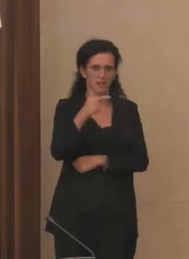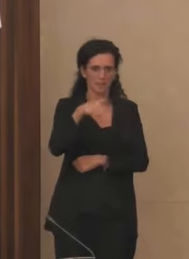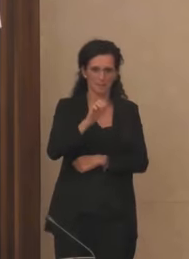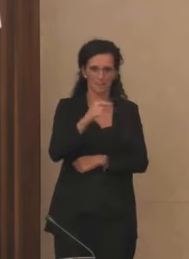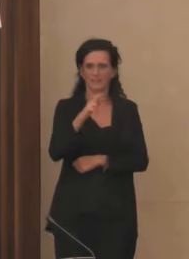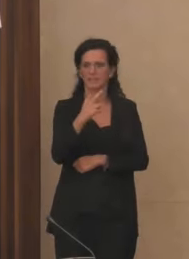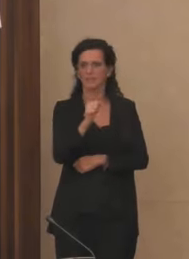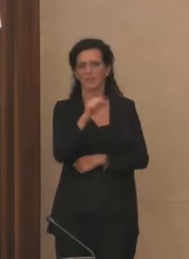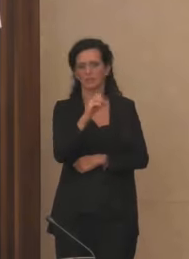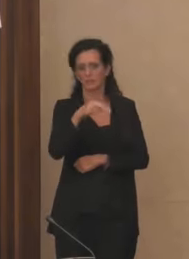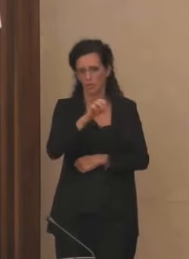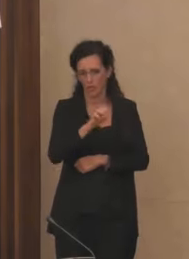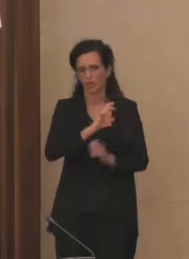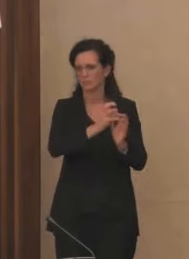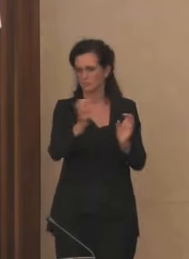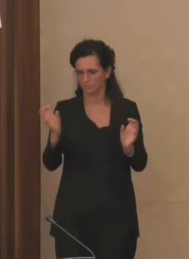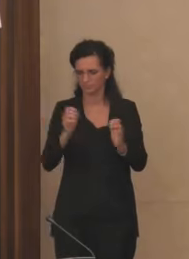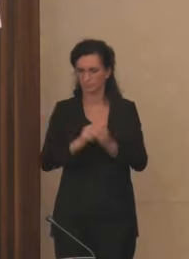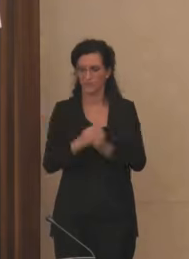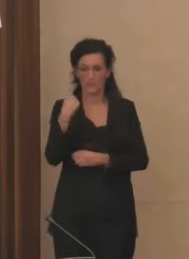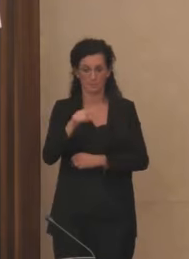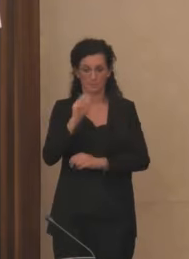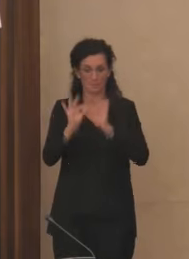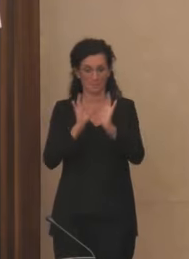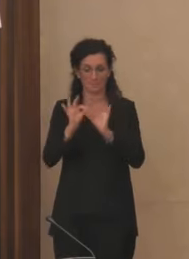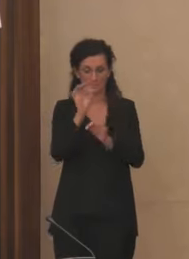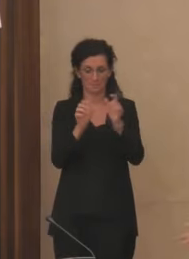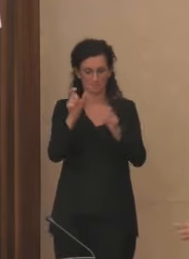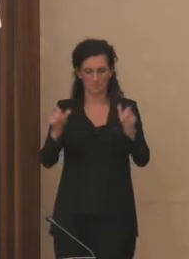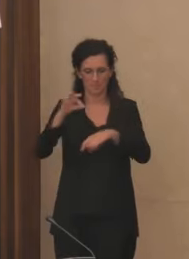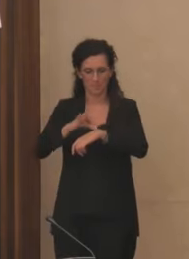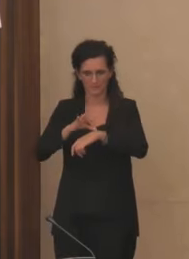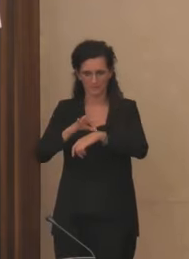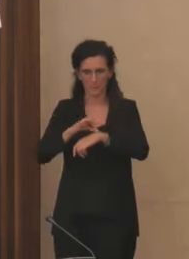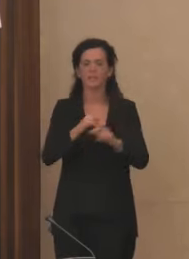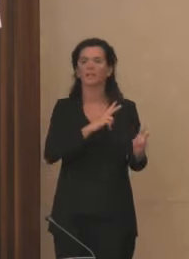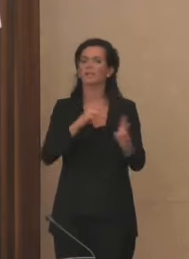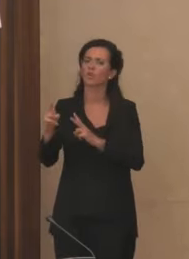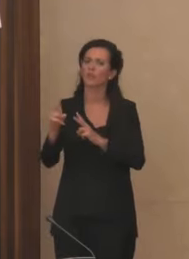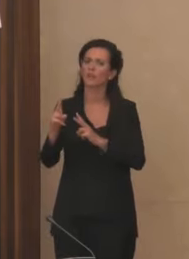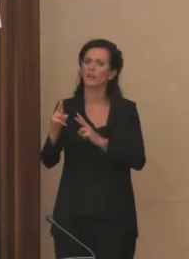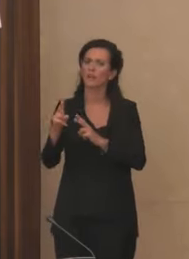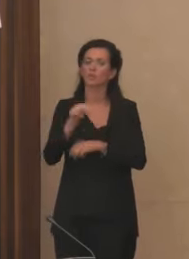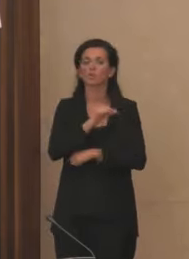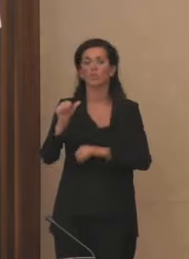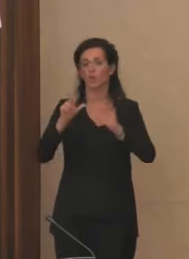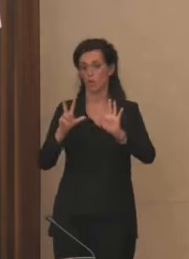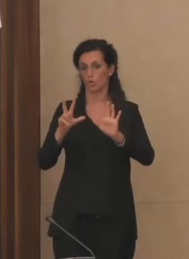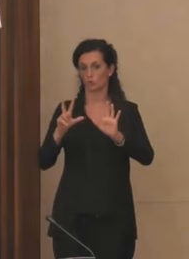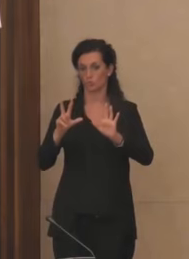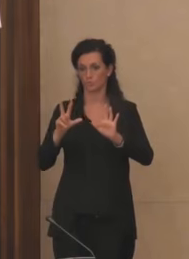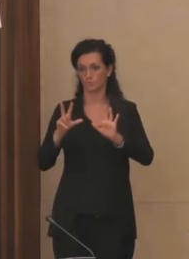l'aspirina. Su questi pazienti abbiamo ricoverato soltanto 8 casi e